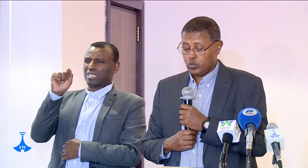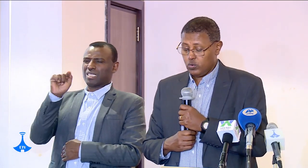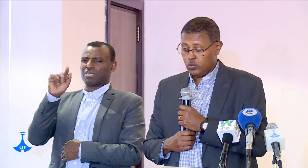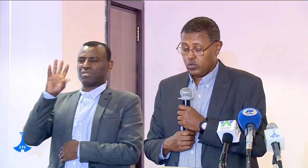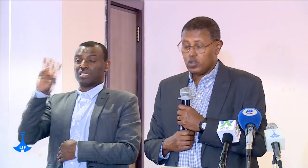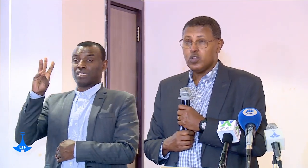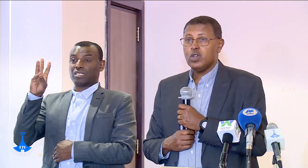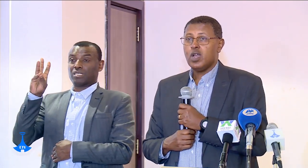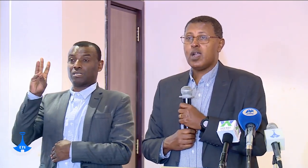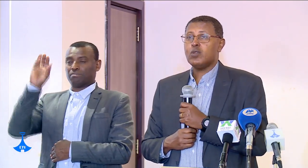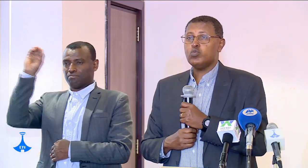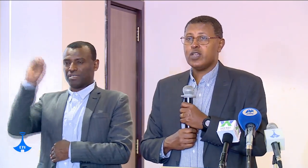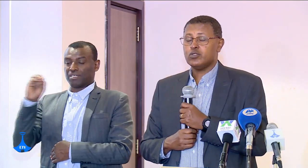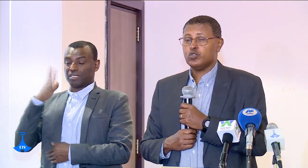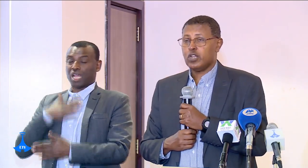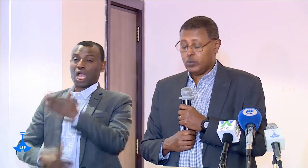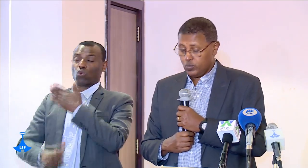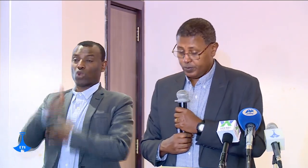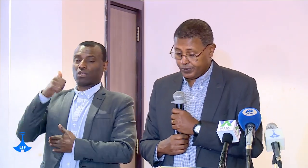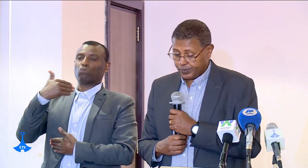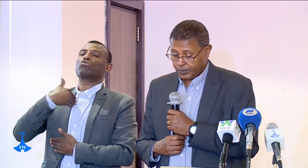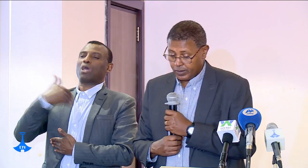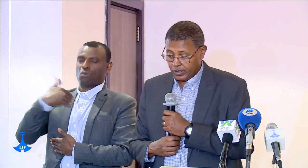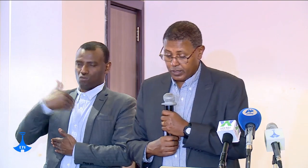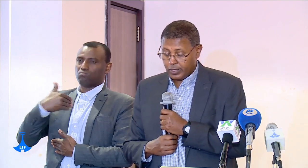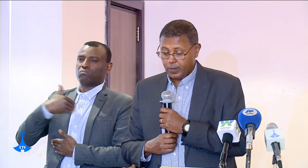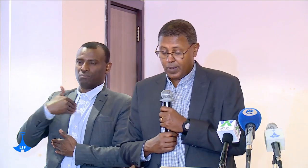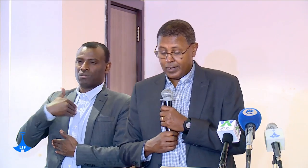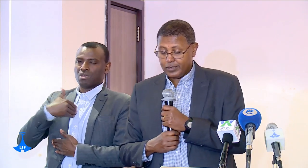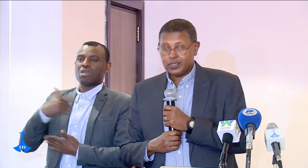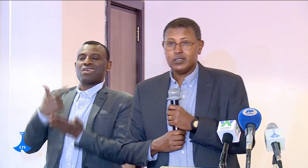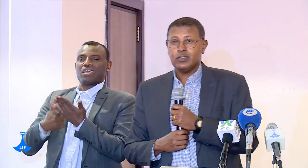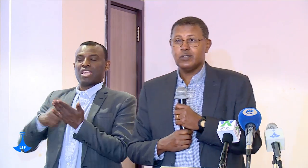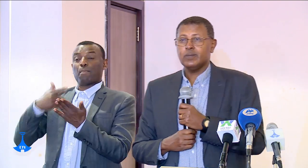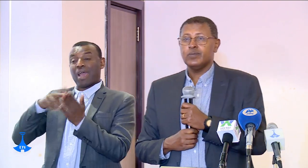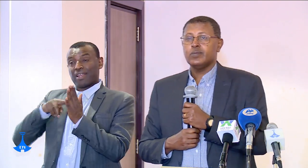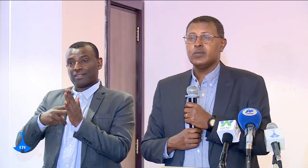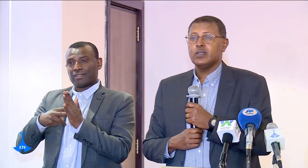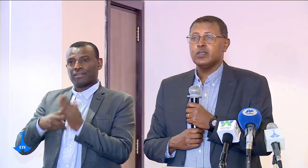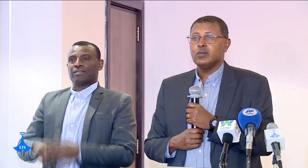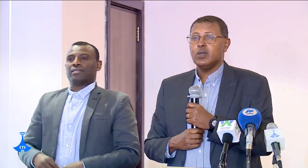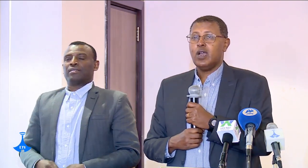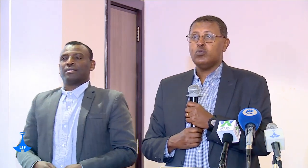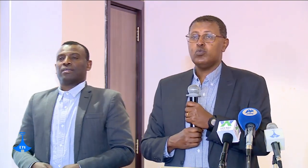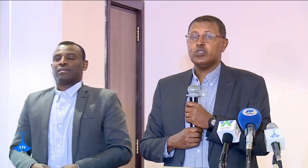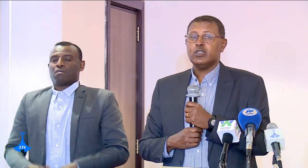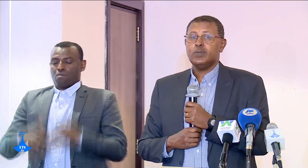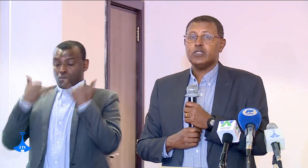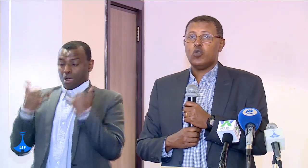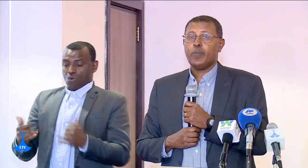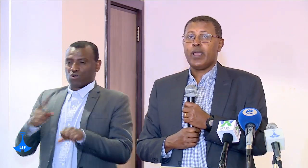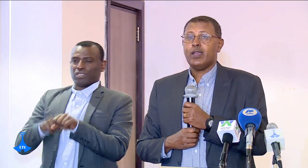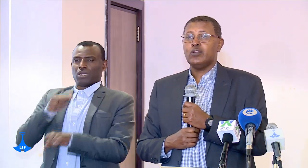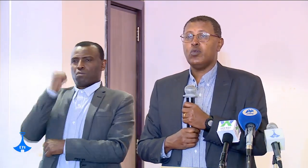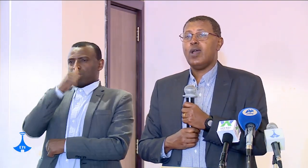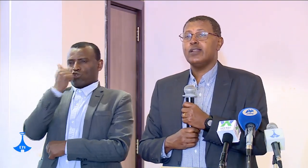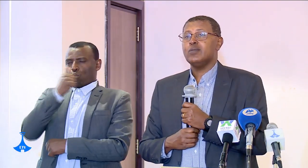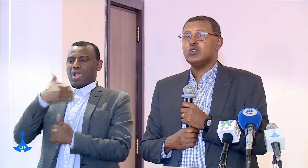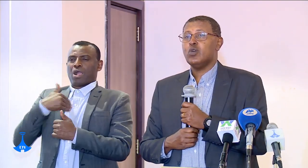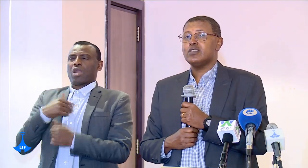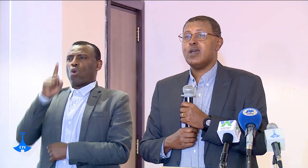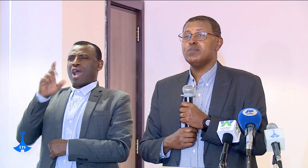17.6 ከመቶ አካል ጉዳተኞች አሉ። ይህም ማለት አሁን ጊዜ በኢትዮጵያ